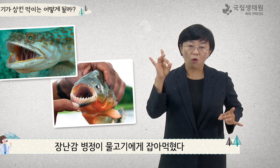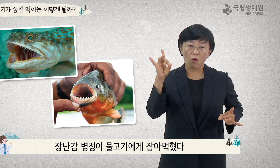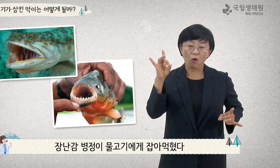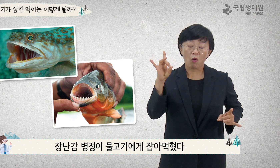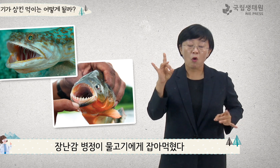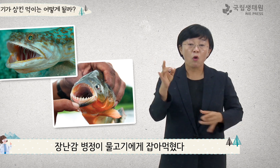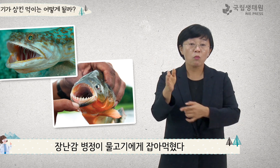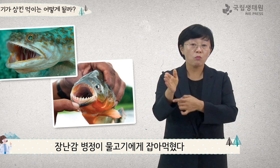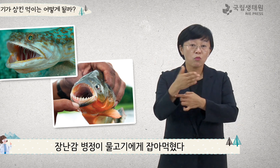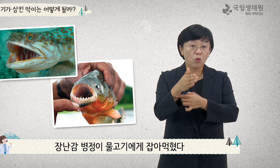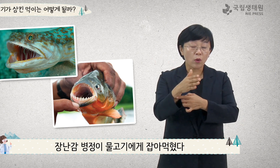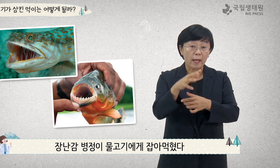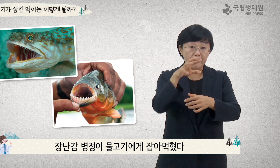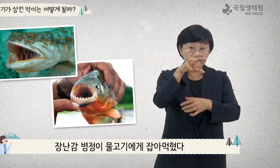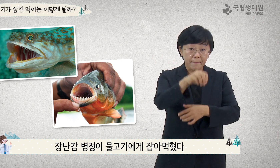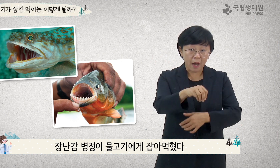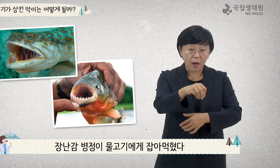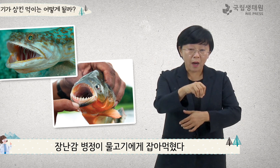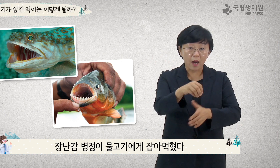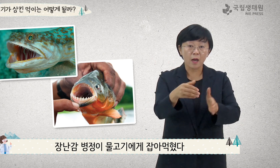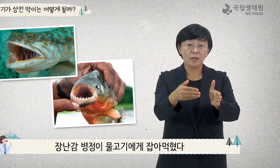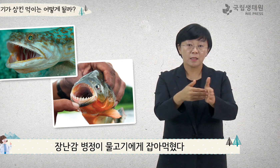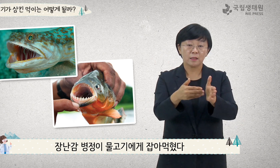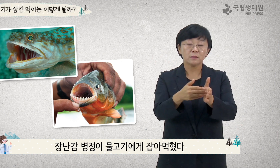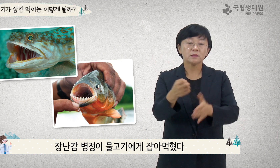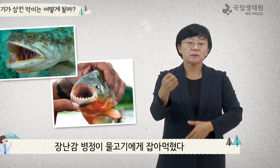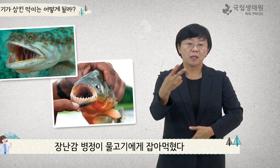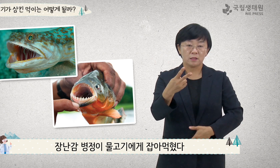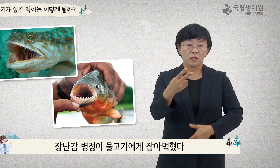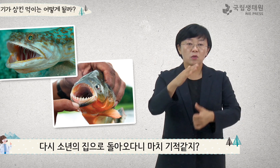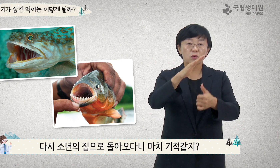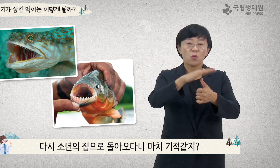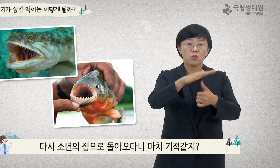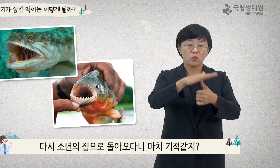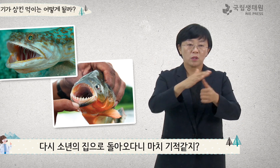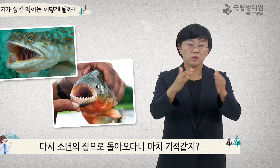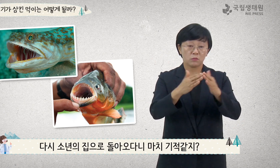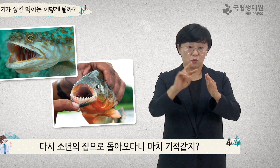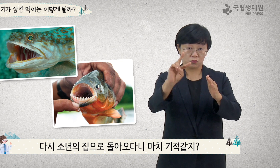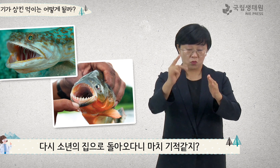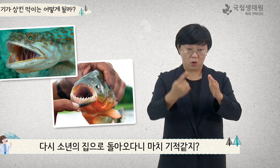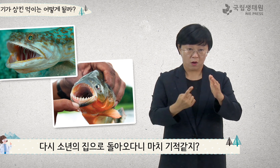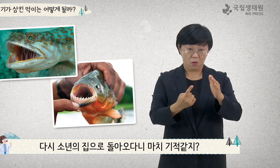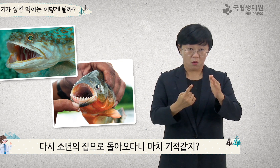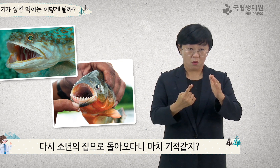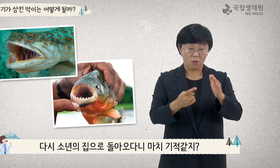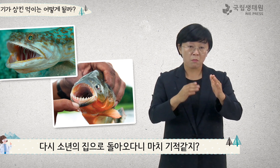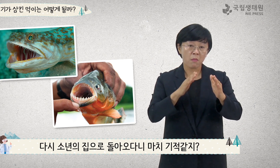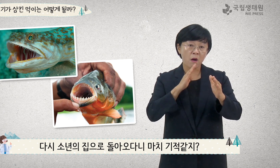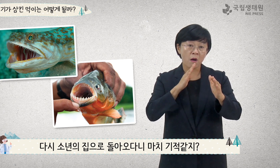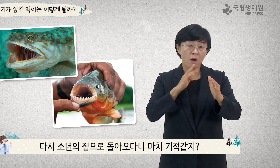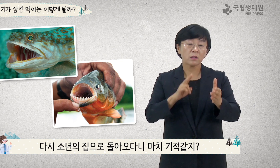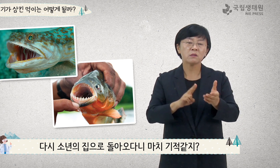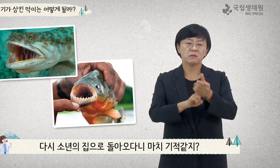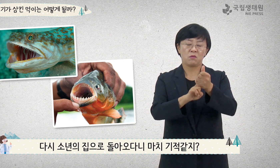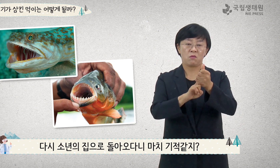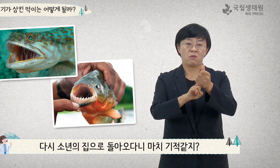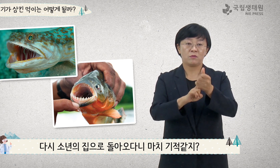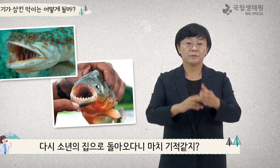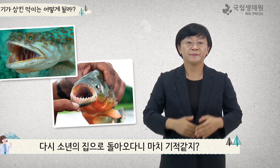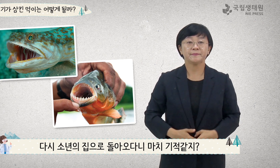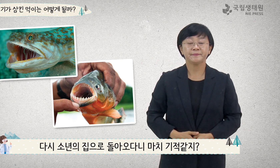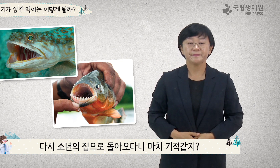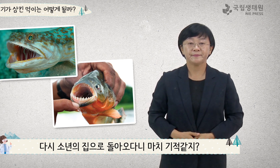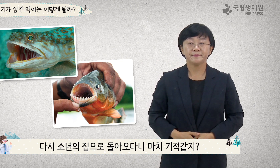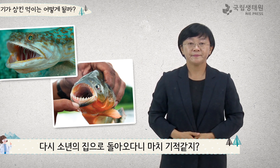장난감 병정이 물고기에게 잡아먹혔다. 다시 소년의 집으로 돌아오다니 마치